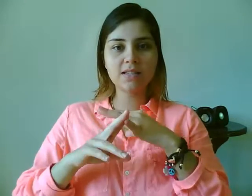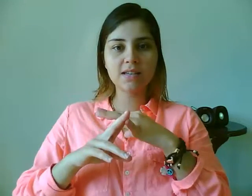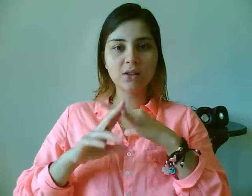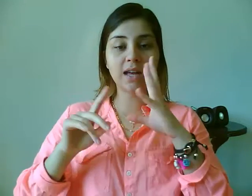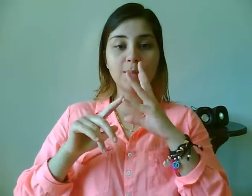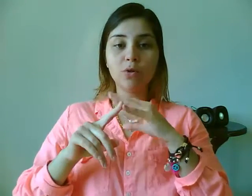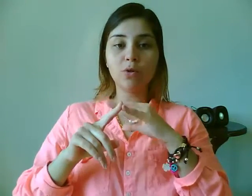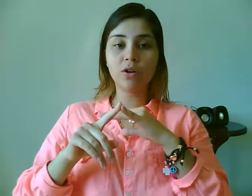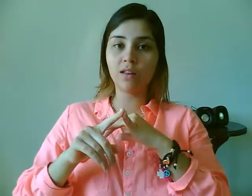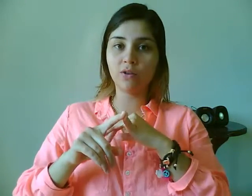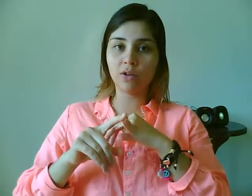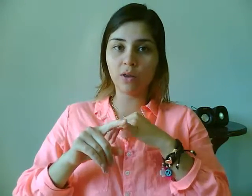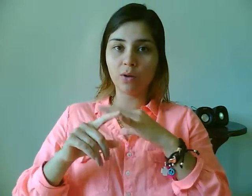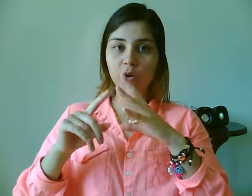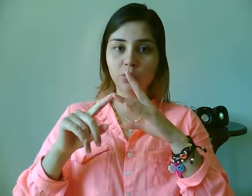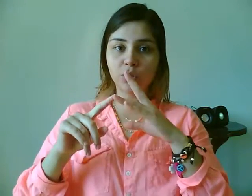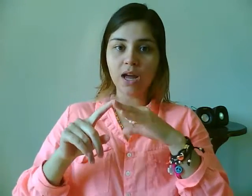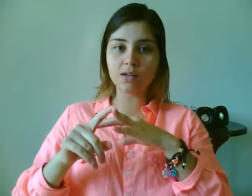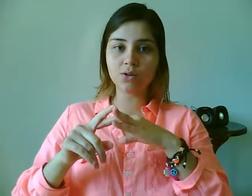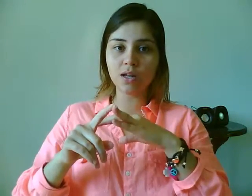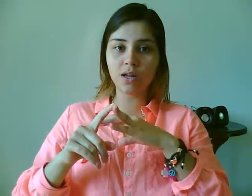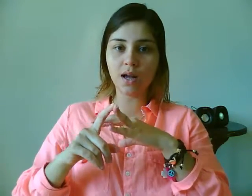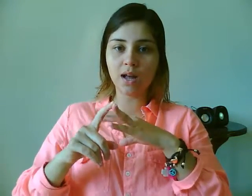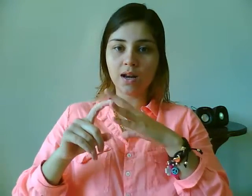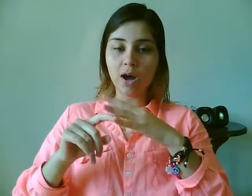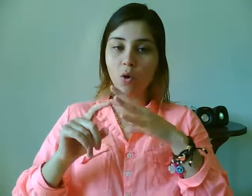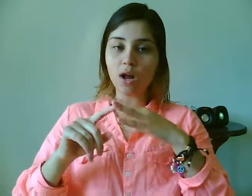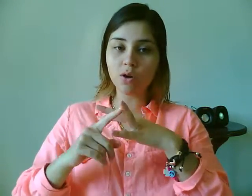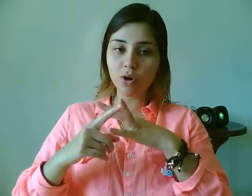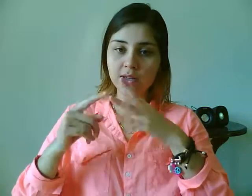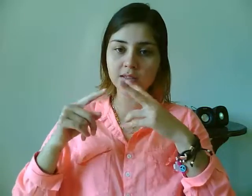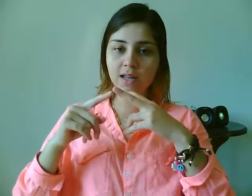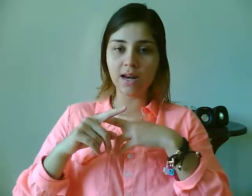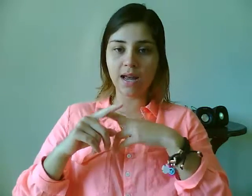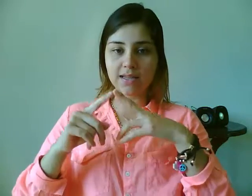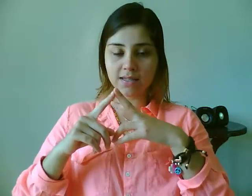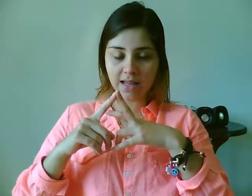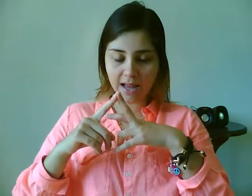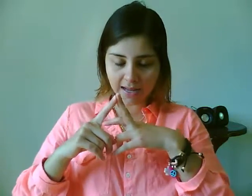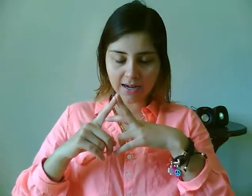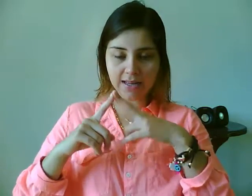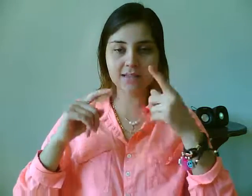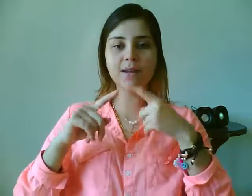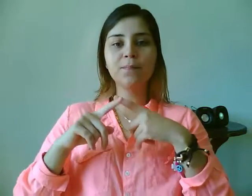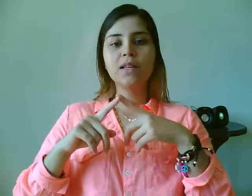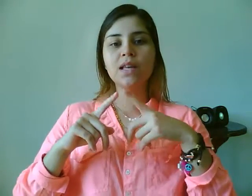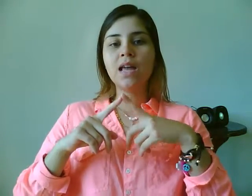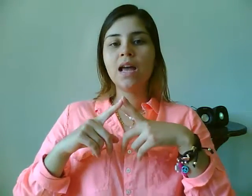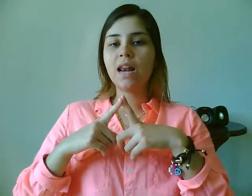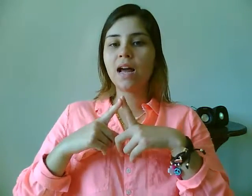el cambio de orientado al norte, al oeste, la E al este, la